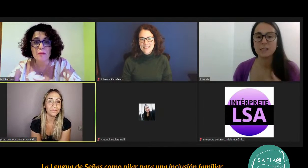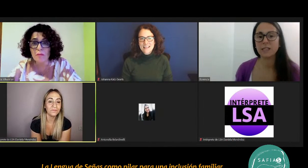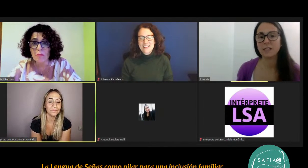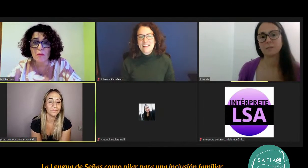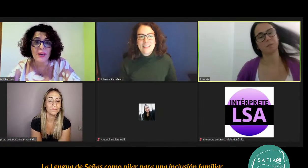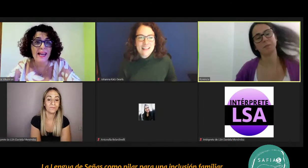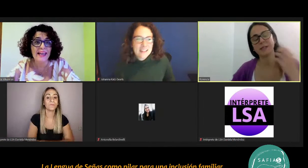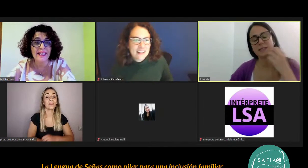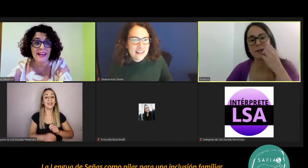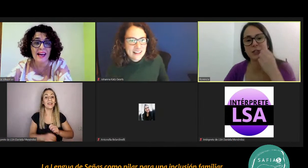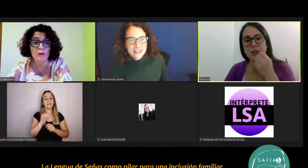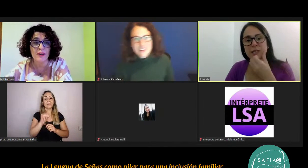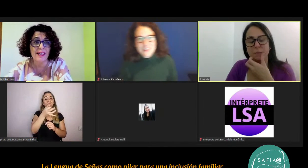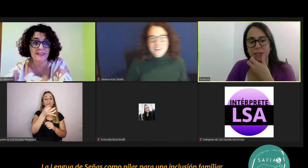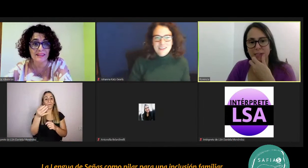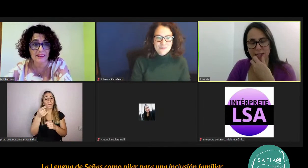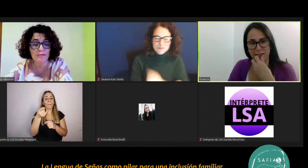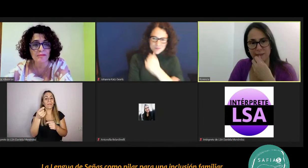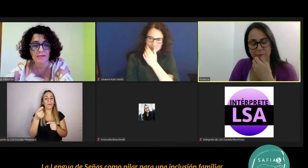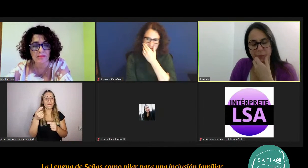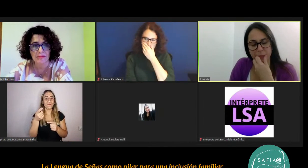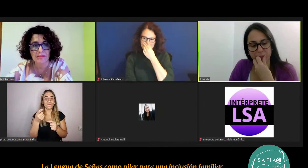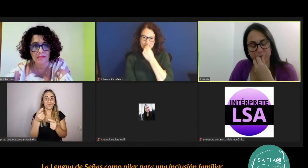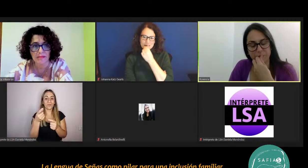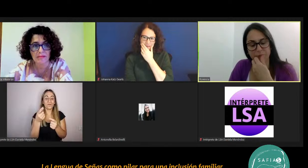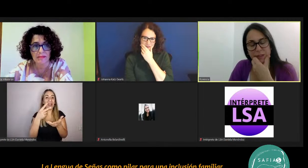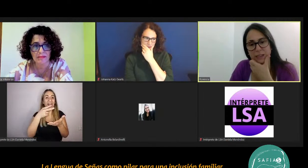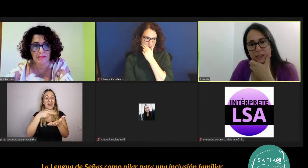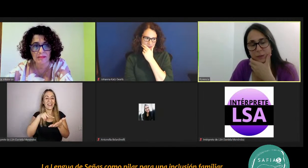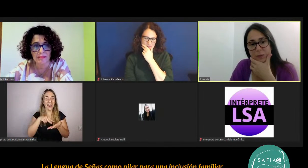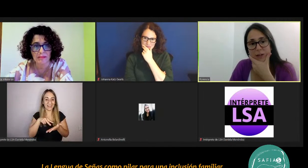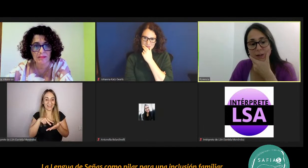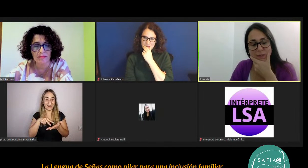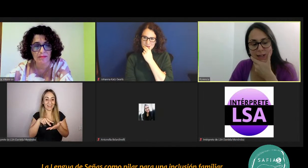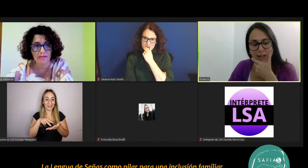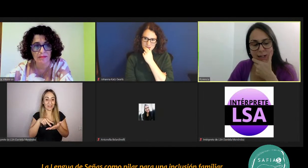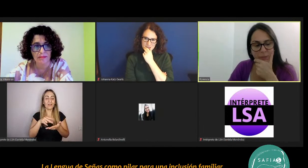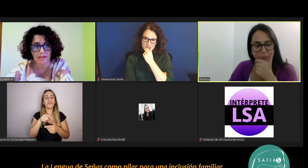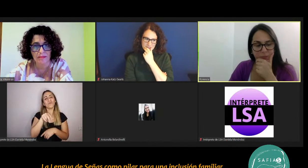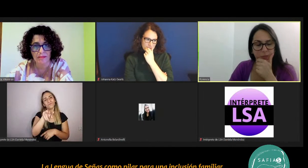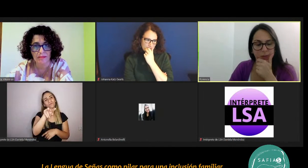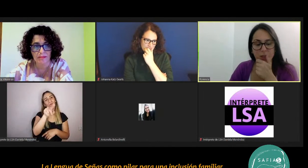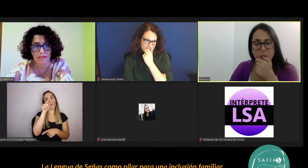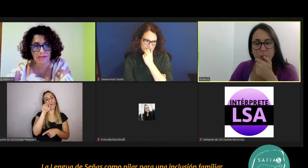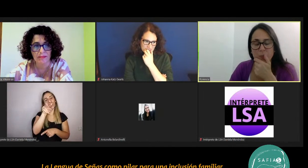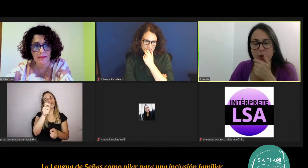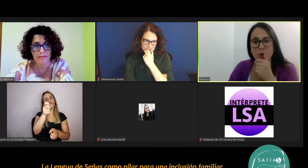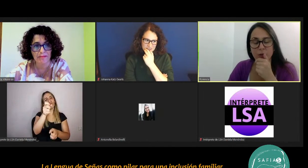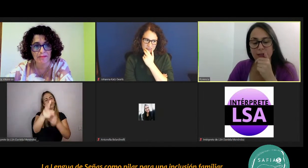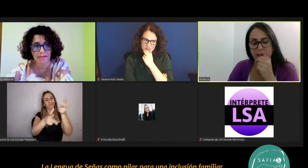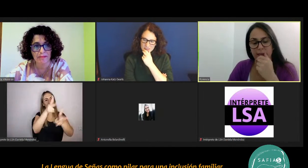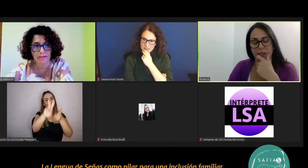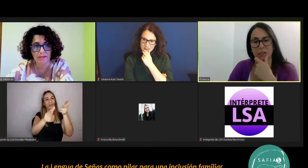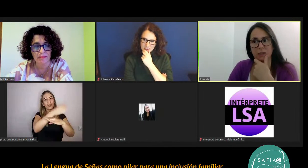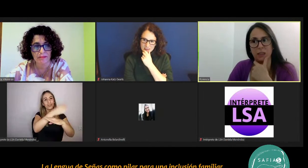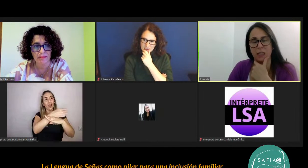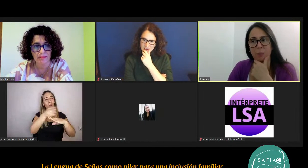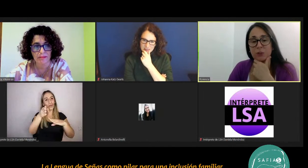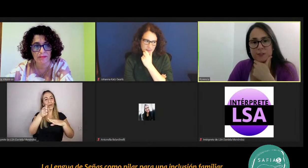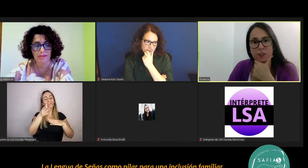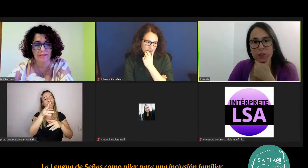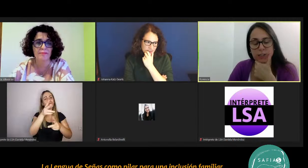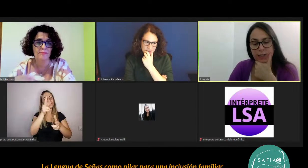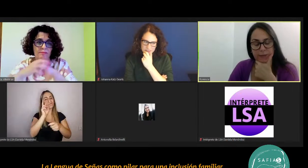Bien, Sí, voy a leer algunas... Mientras que te miraba hablar, un poco, ¿no? en